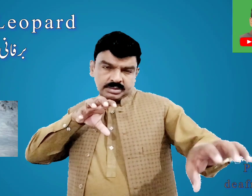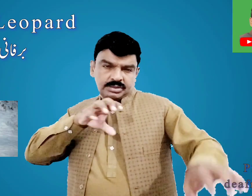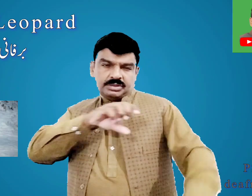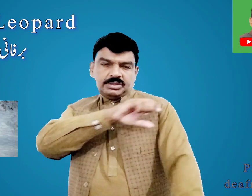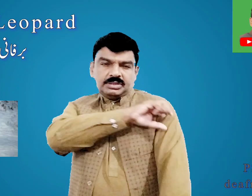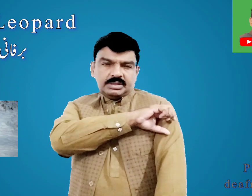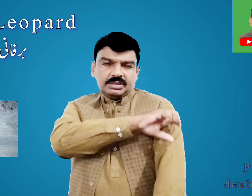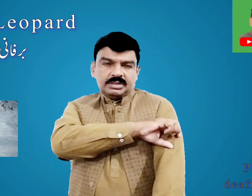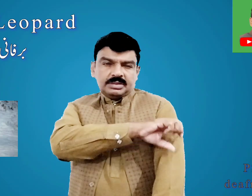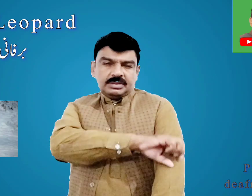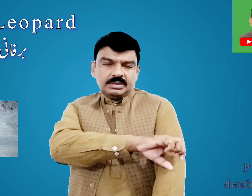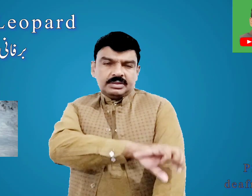चीता